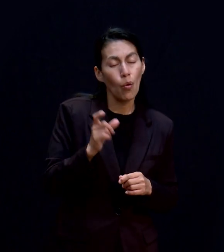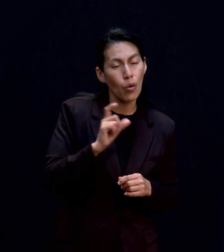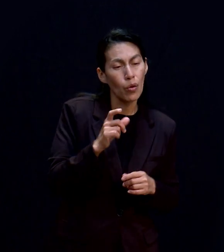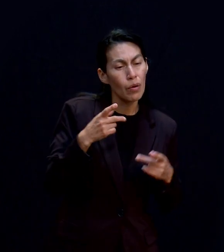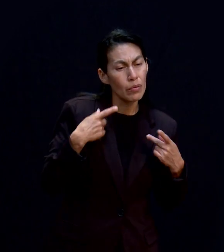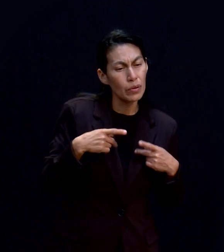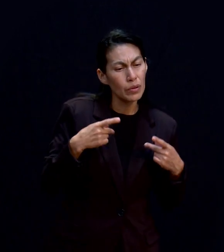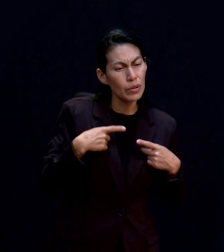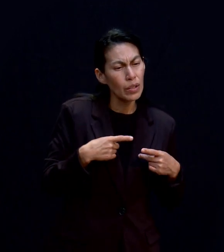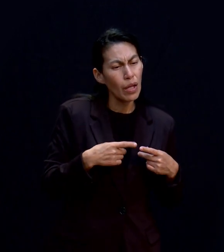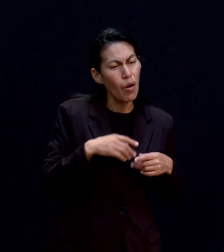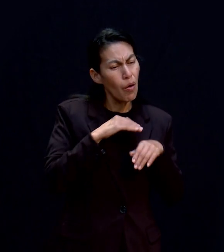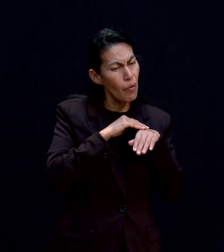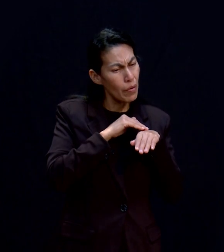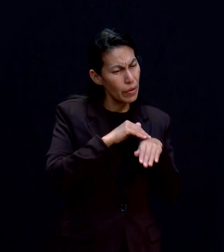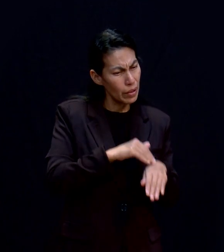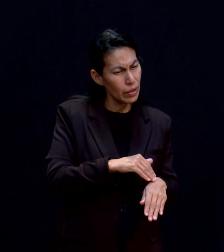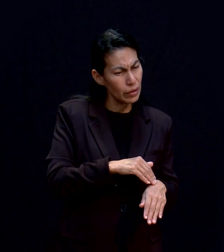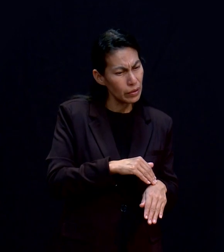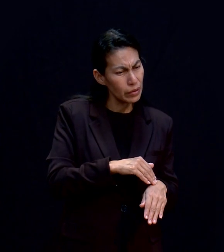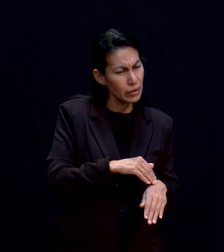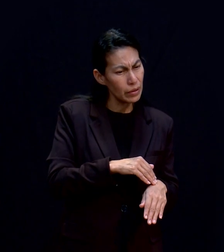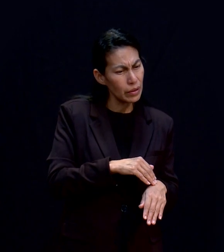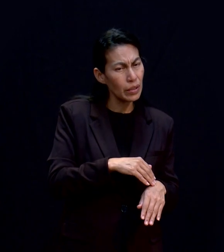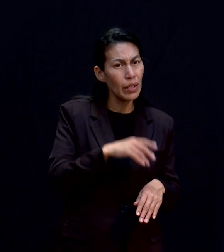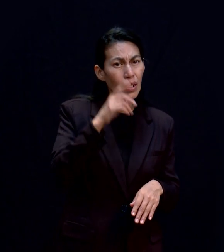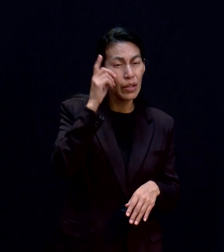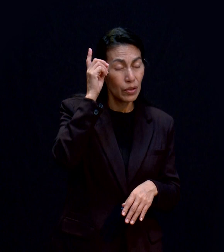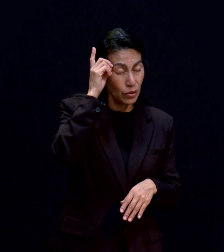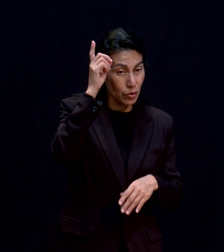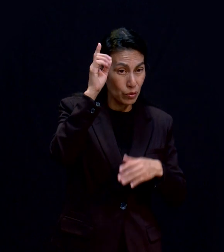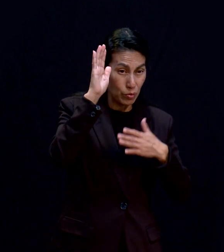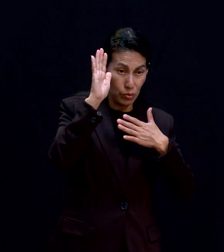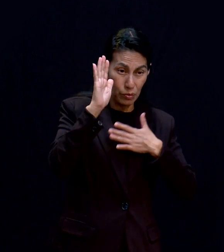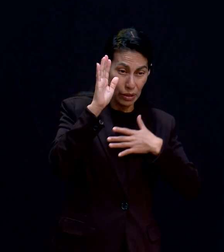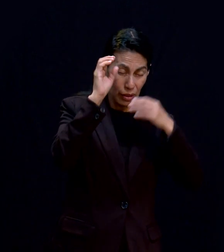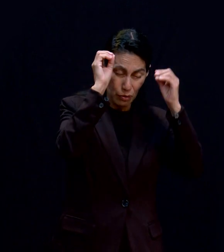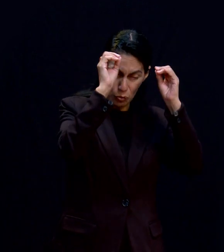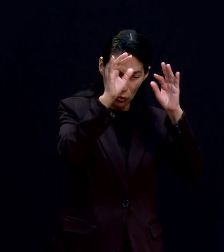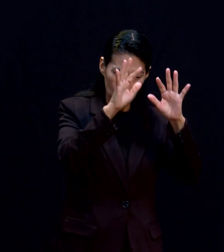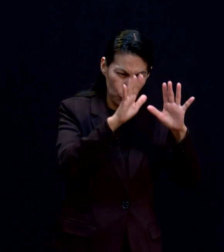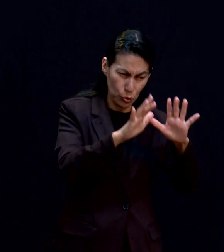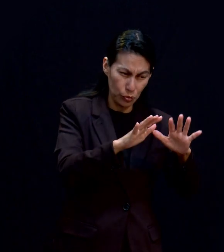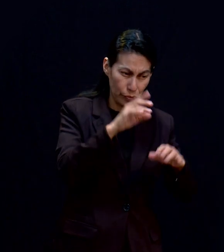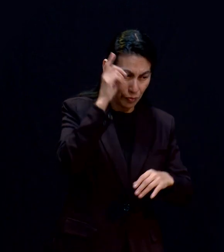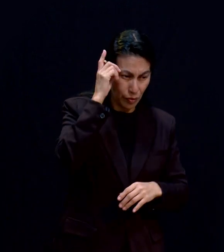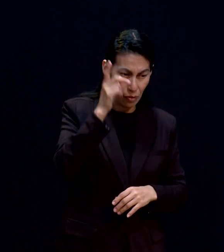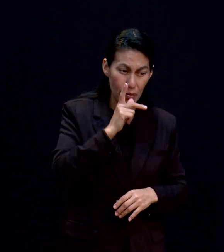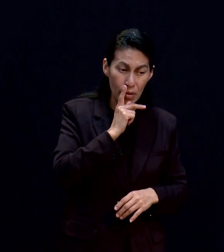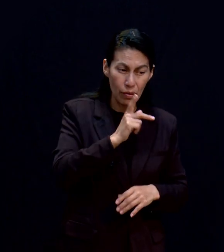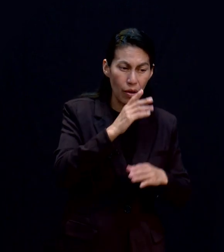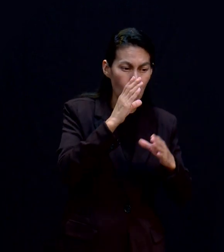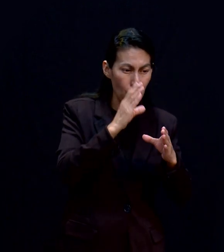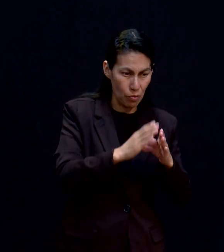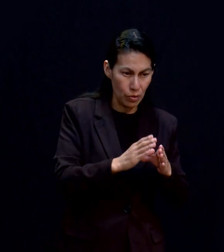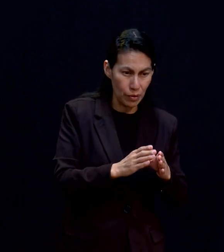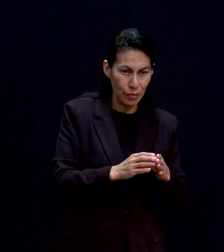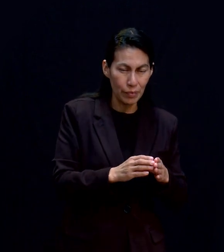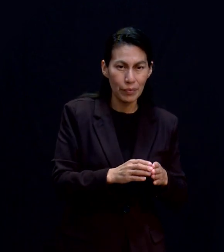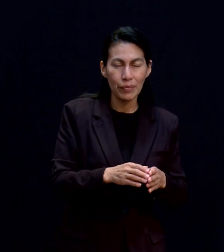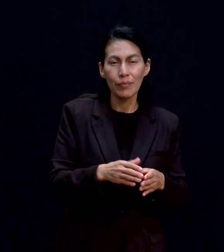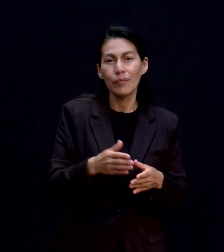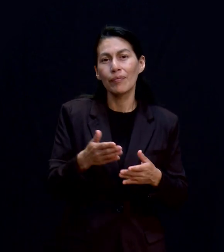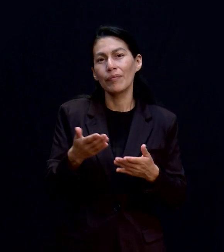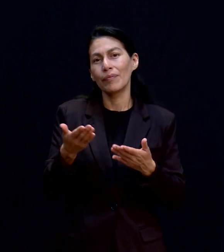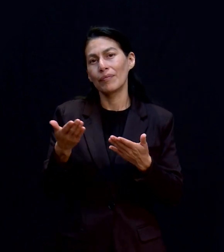obedece las condiciones de las promesas las promesas vienen en abundancia porque dios sabe cumplir su